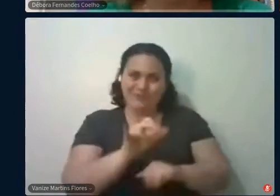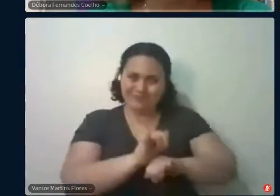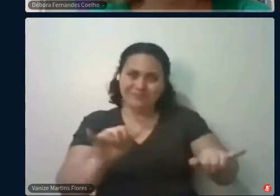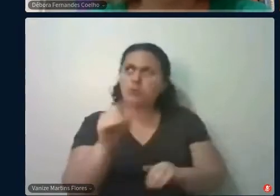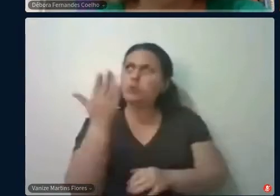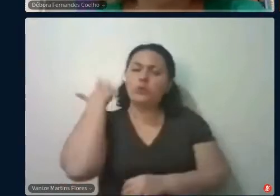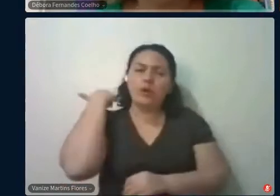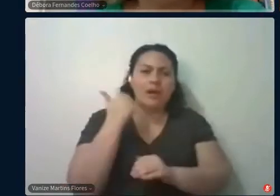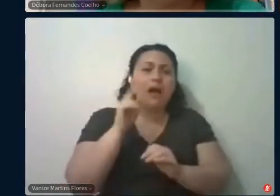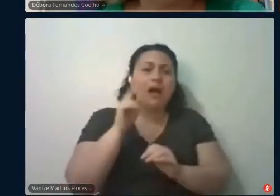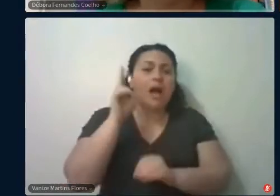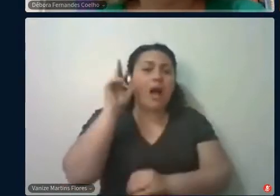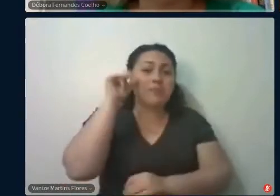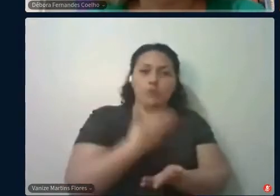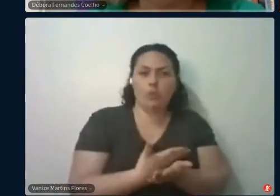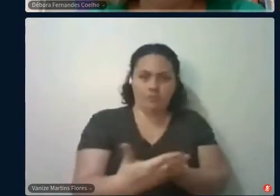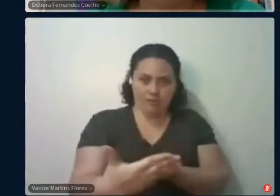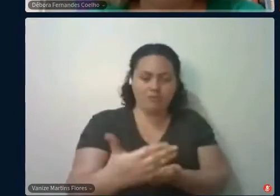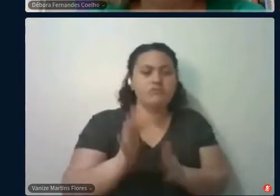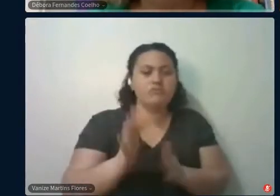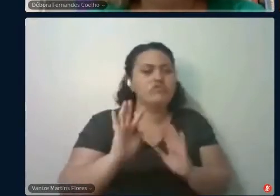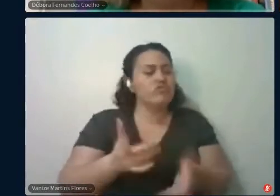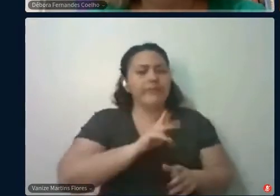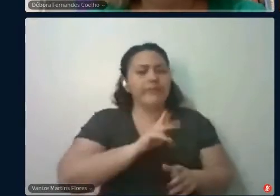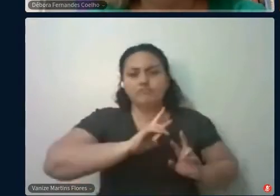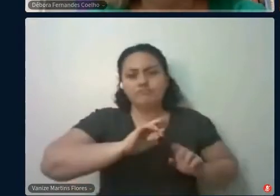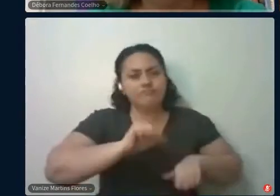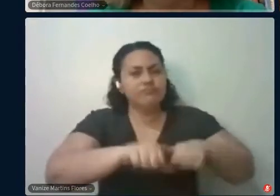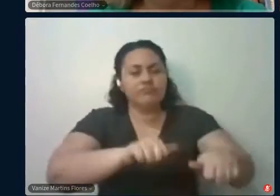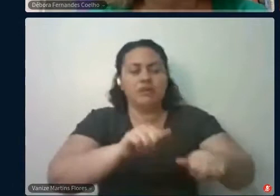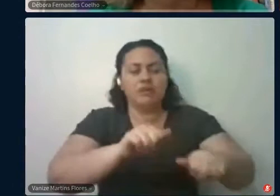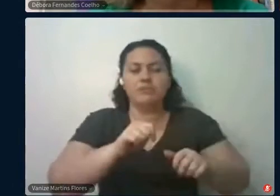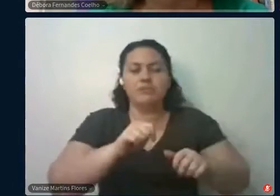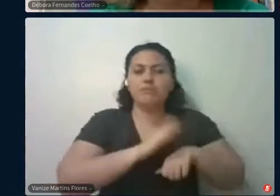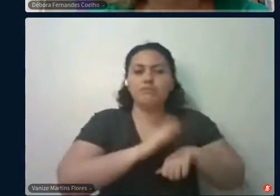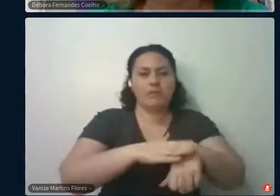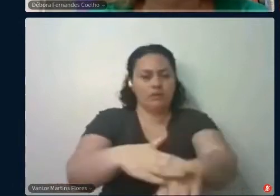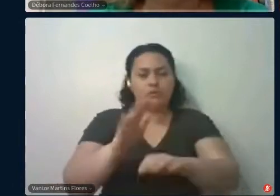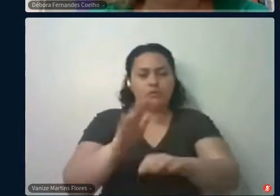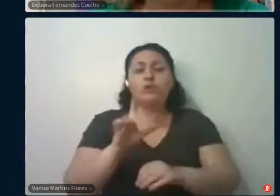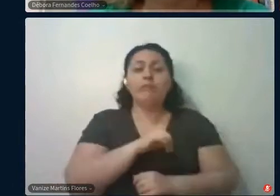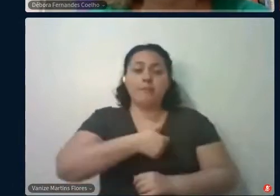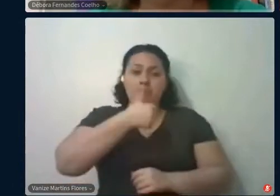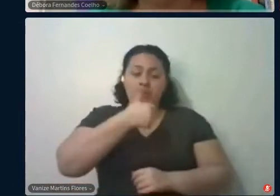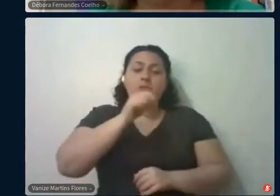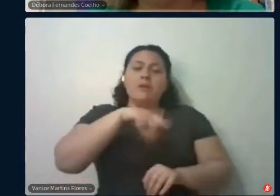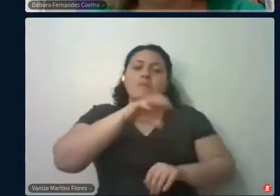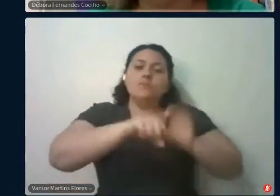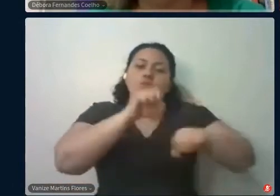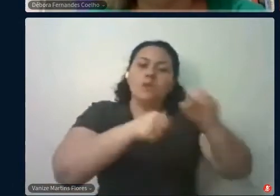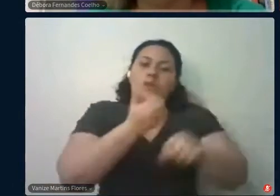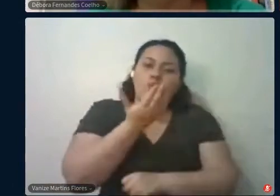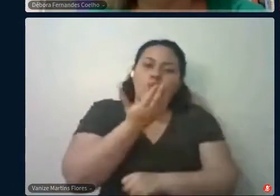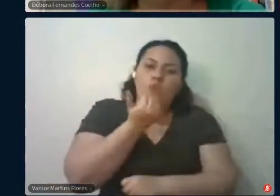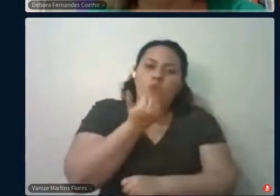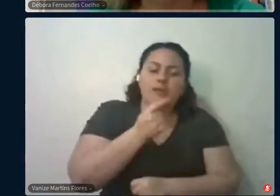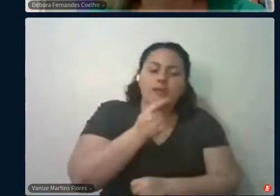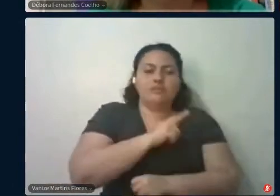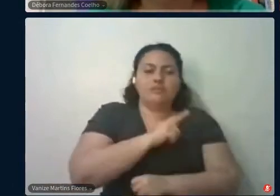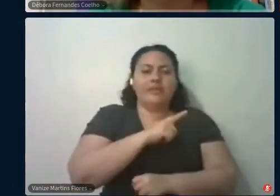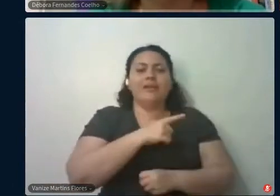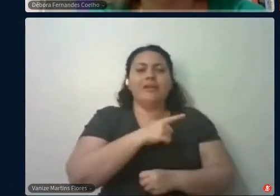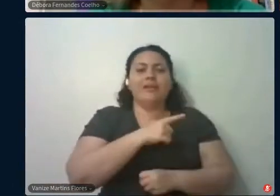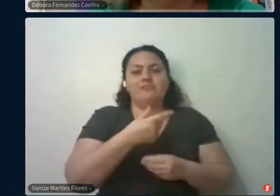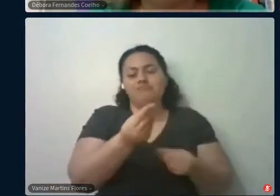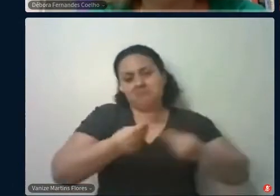já passou por diversas fases. A primeira fase de busca de alimentos, de doações de alimentos e agasalhos. A